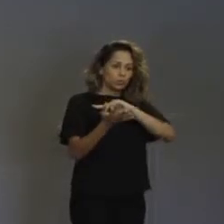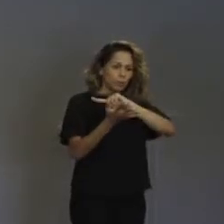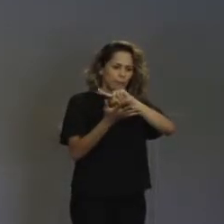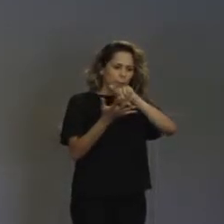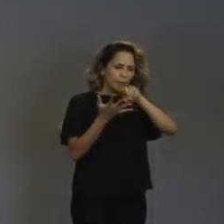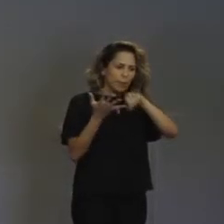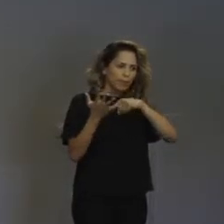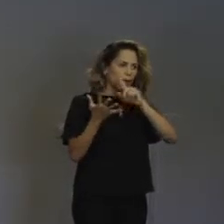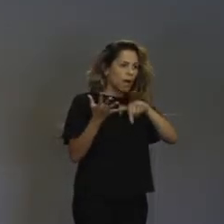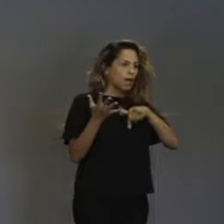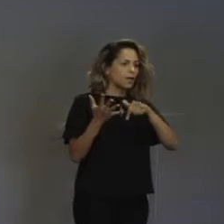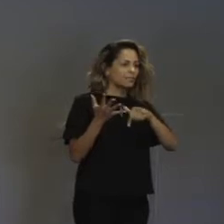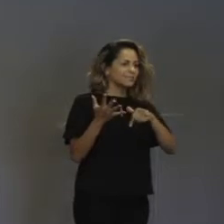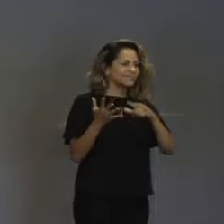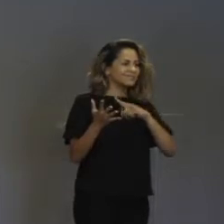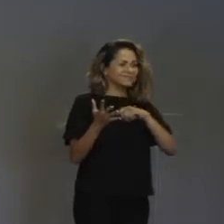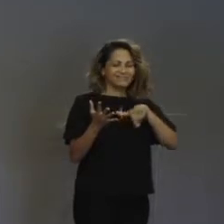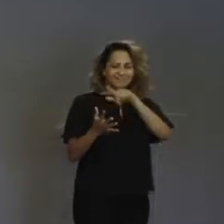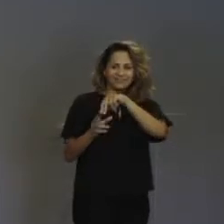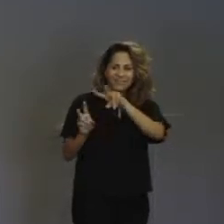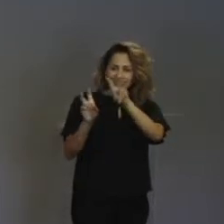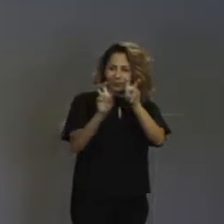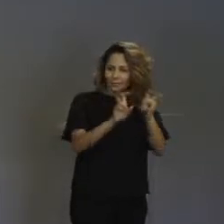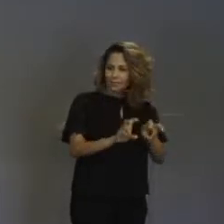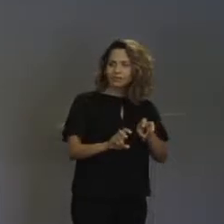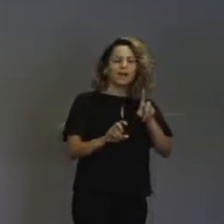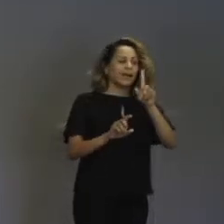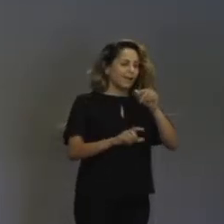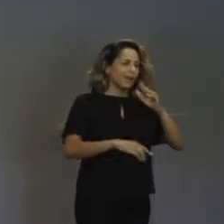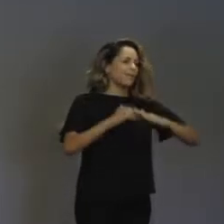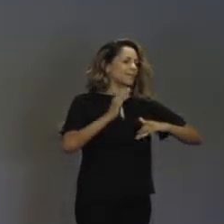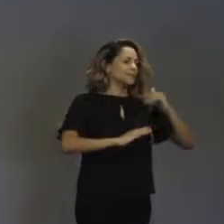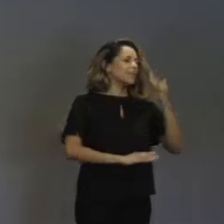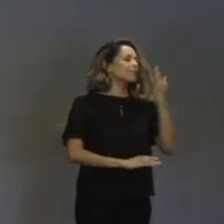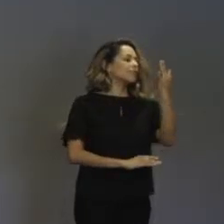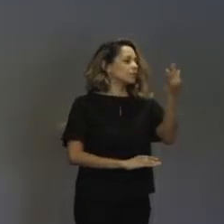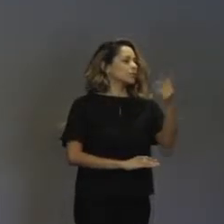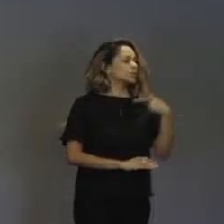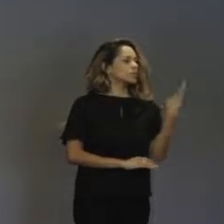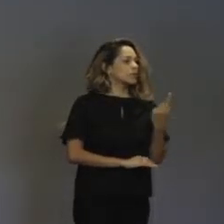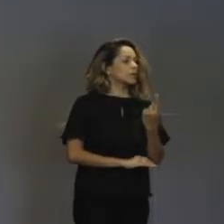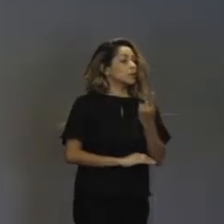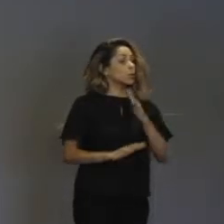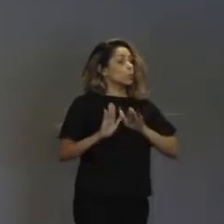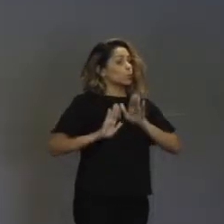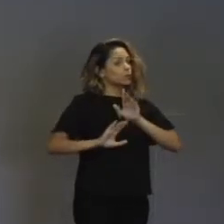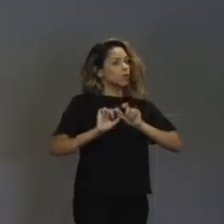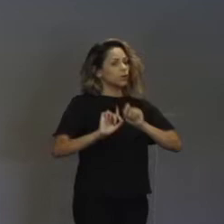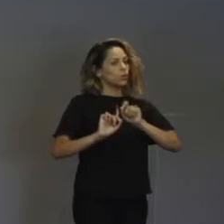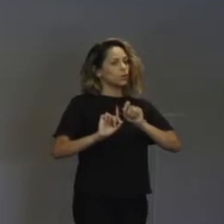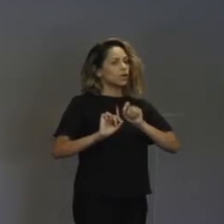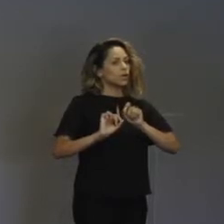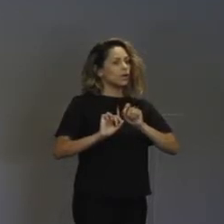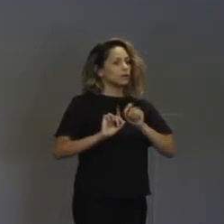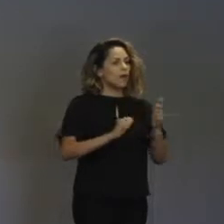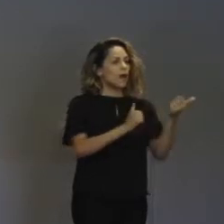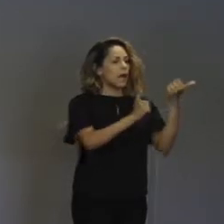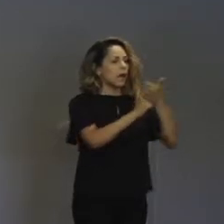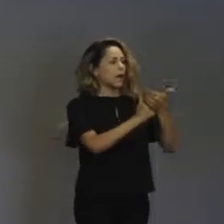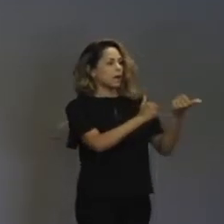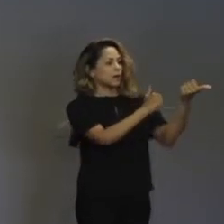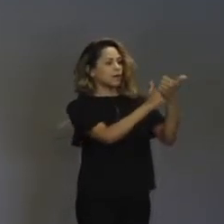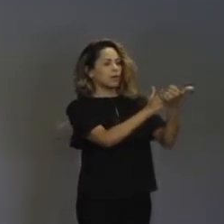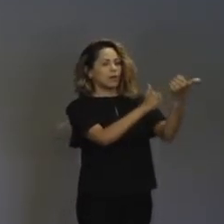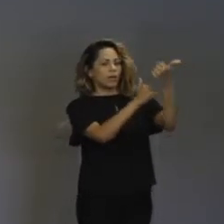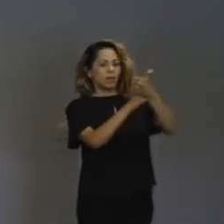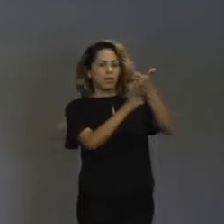a gente permeava aqui, que são as tais habilidades do futuro que a gente tem que cuidar para não delegar, né? Porque essas tecnologias têm que ser vistas